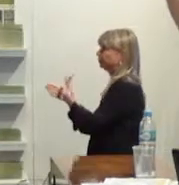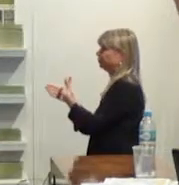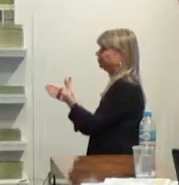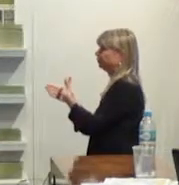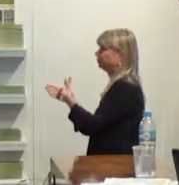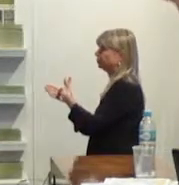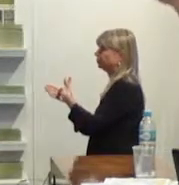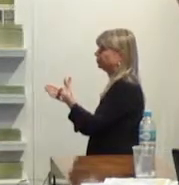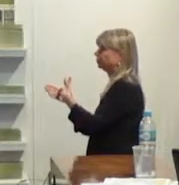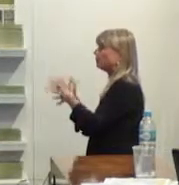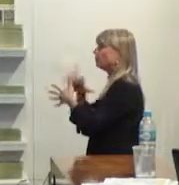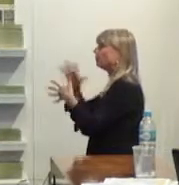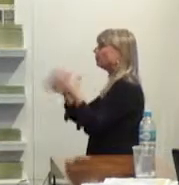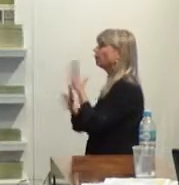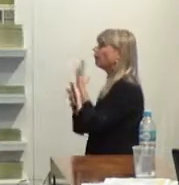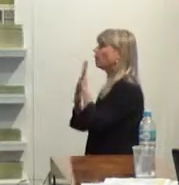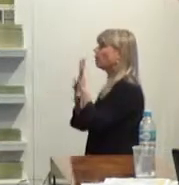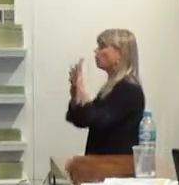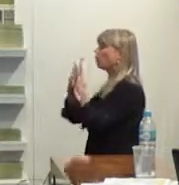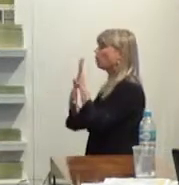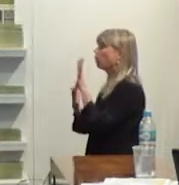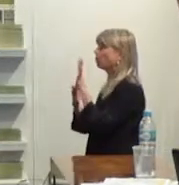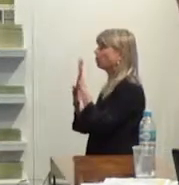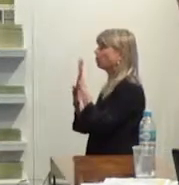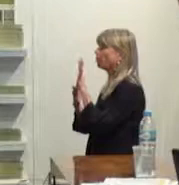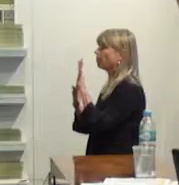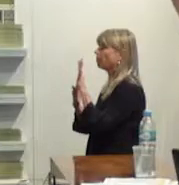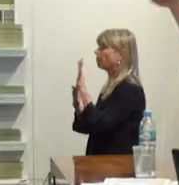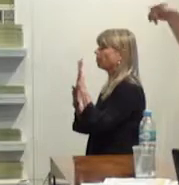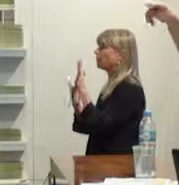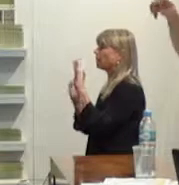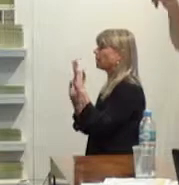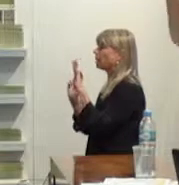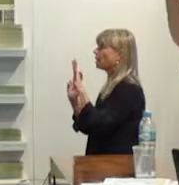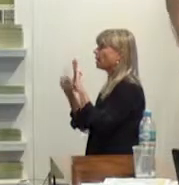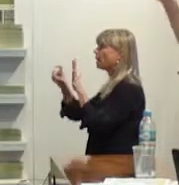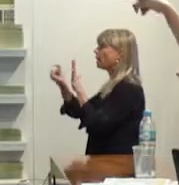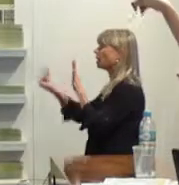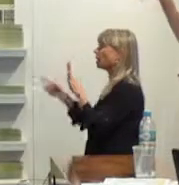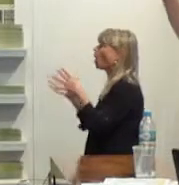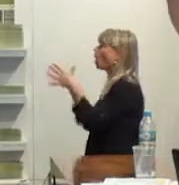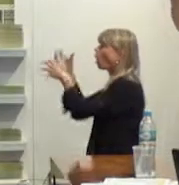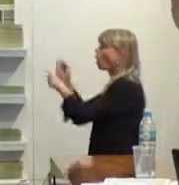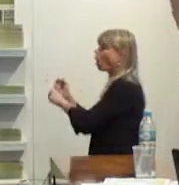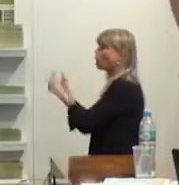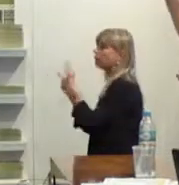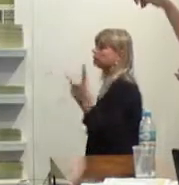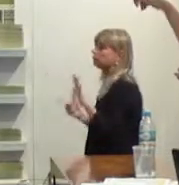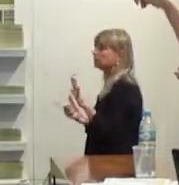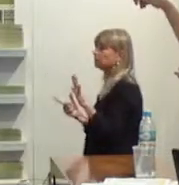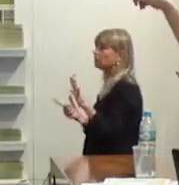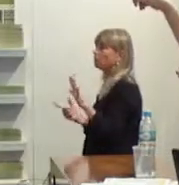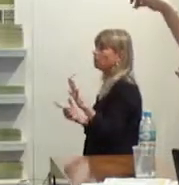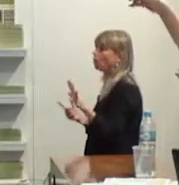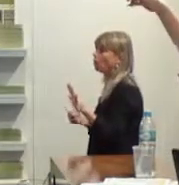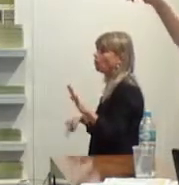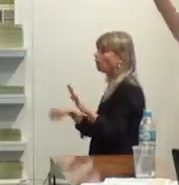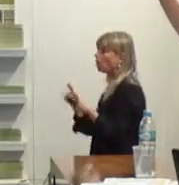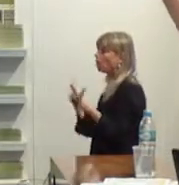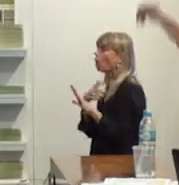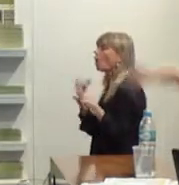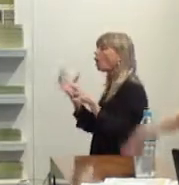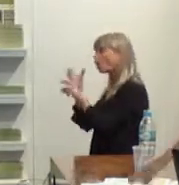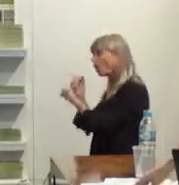abierta. En todo caso, las líneas de Metrobús, como ocurre con el caso de la línea de Metrobús de la Juan B.